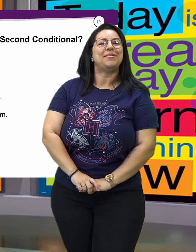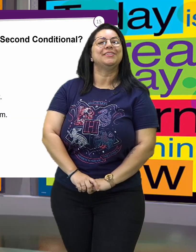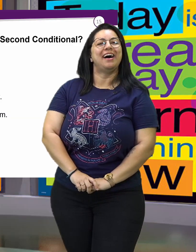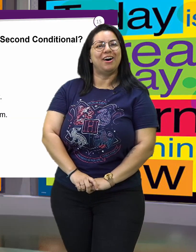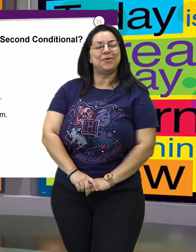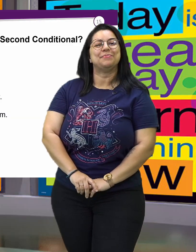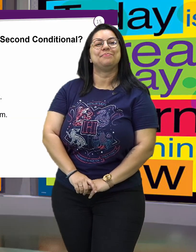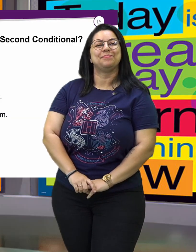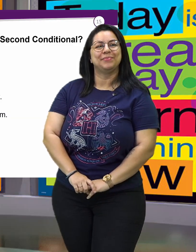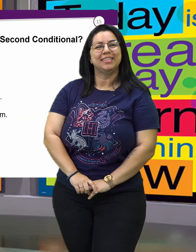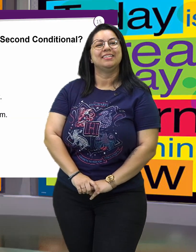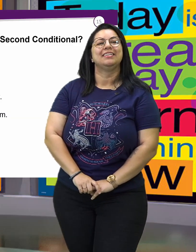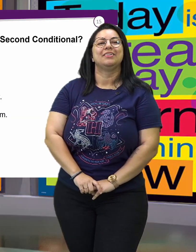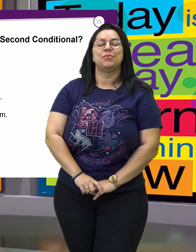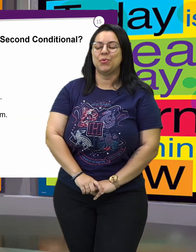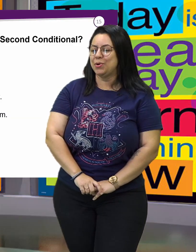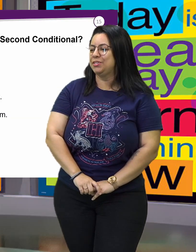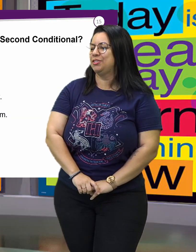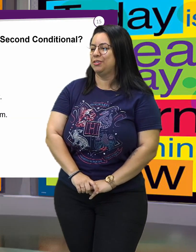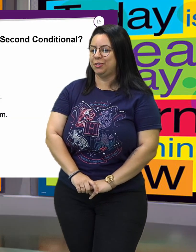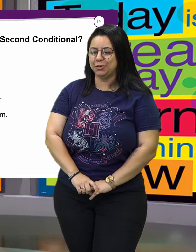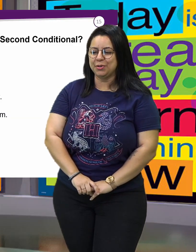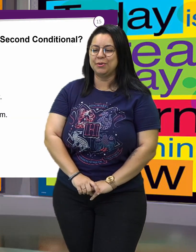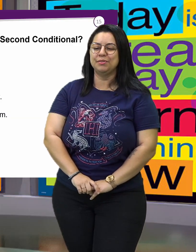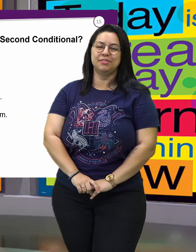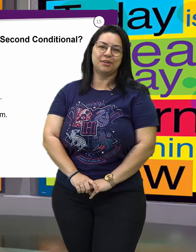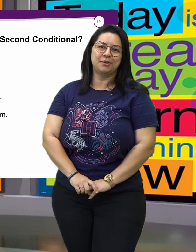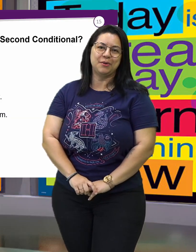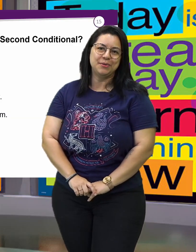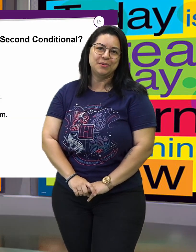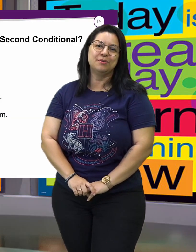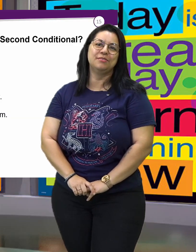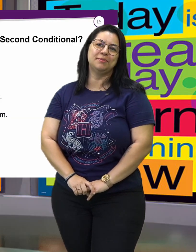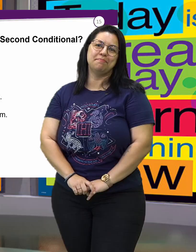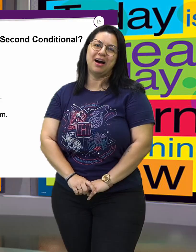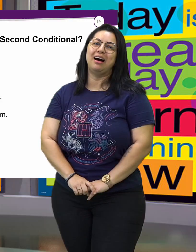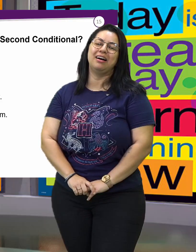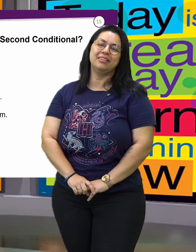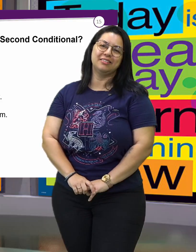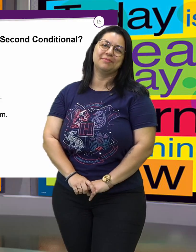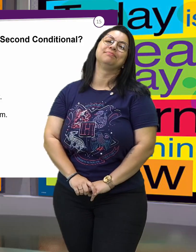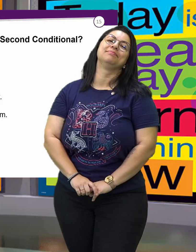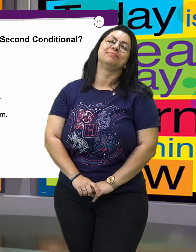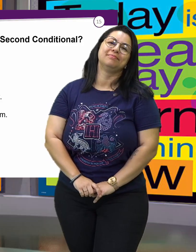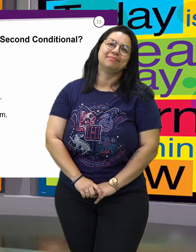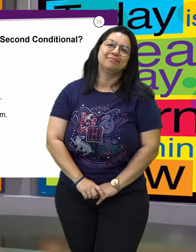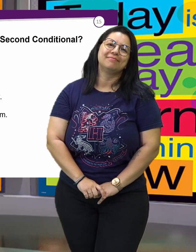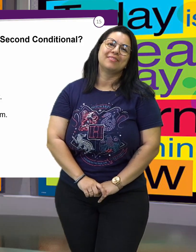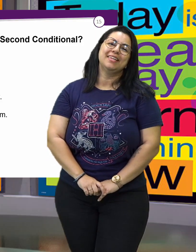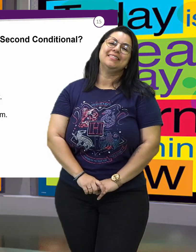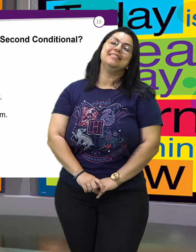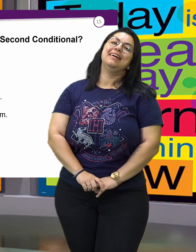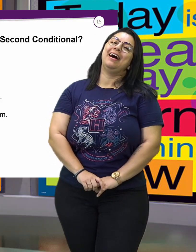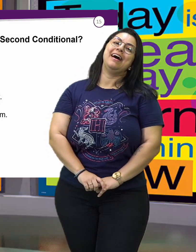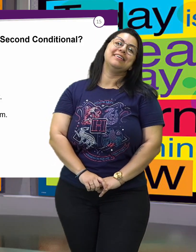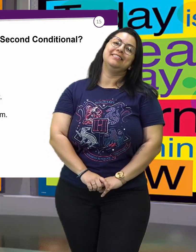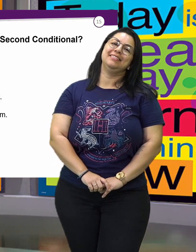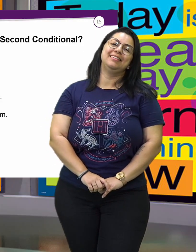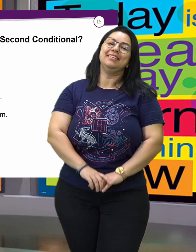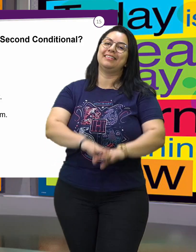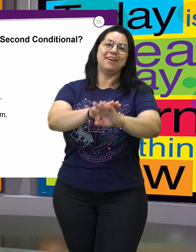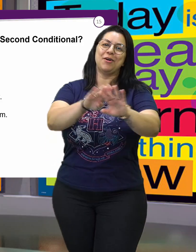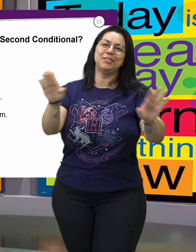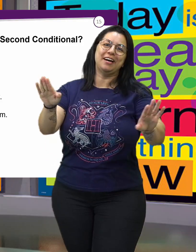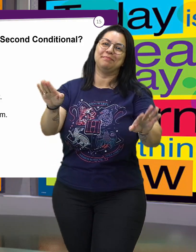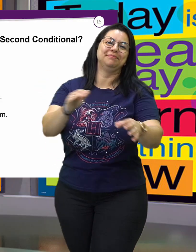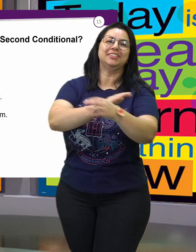verbo modal. Quais são os verbos modais? Would, should, might, could. Esses 4 aí. Olhou